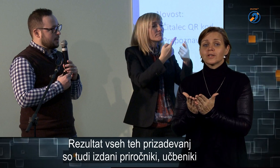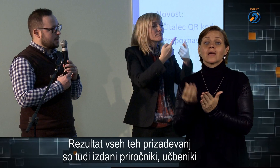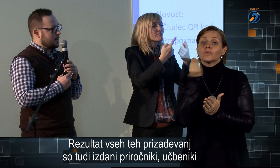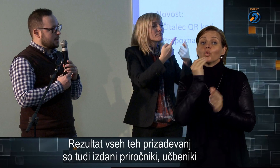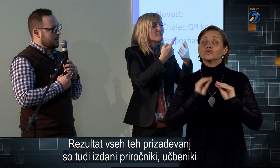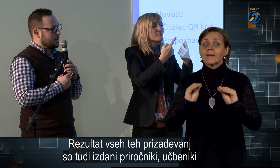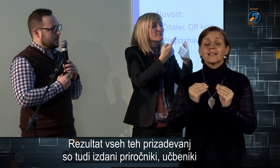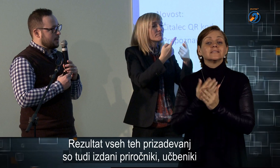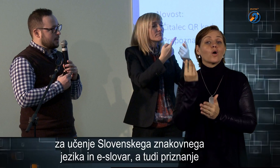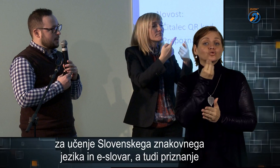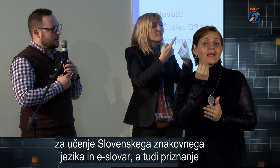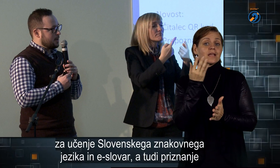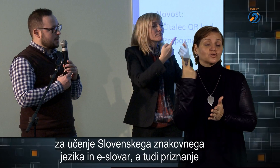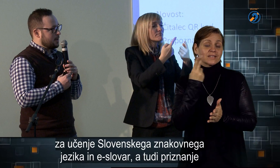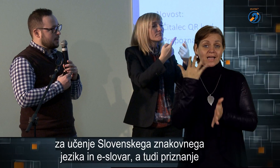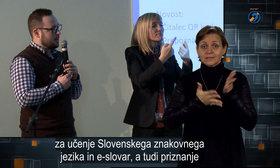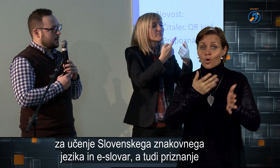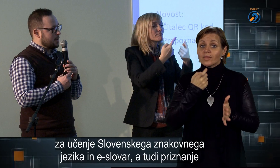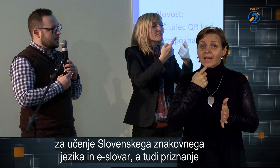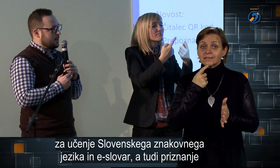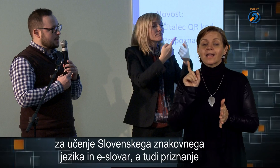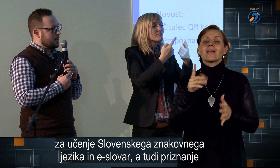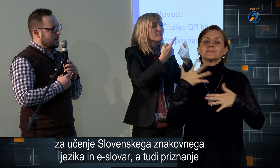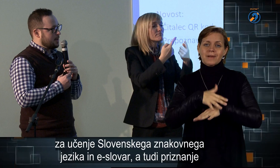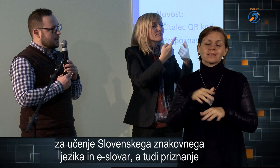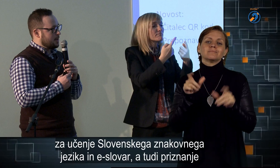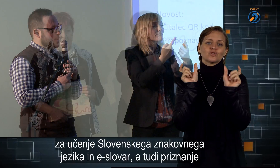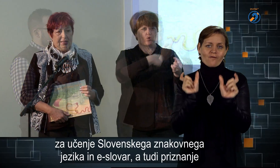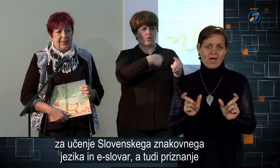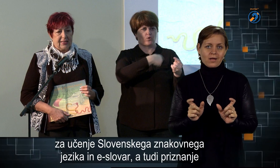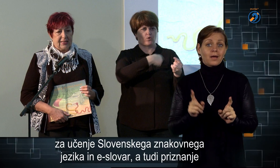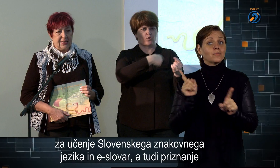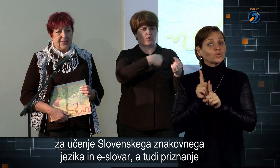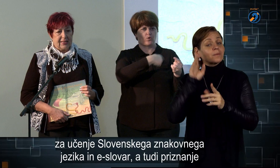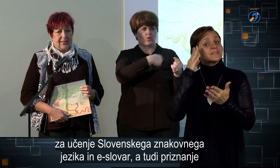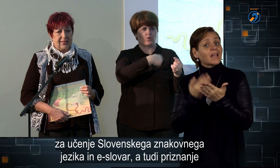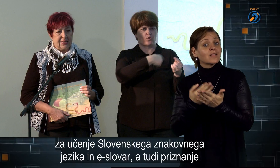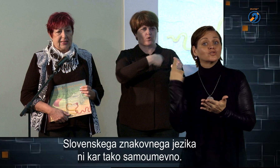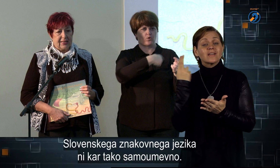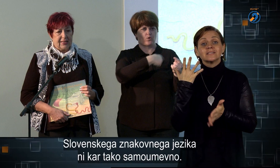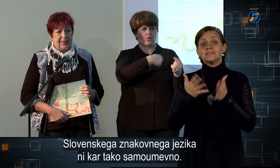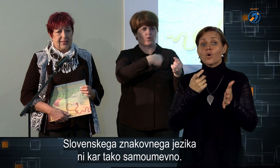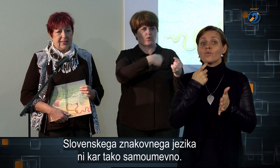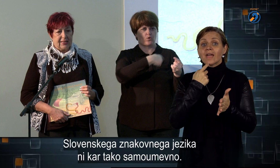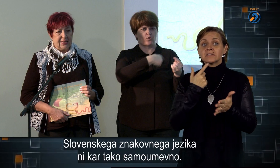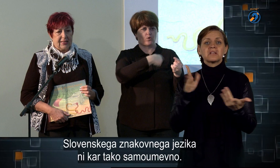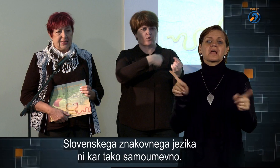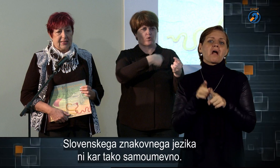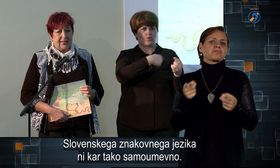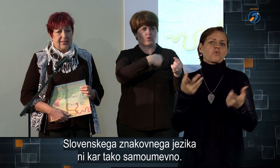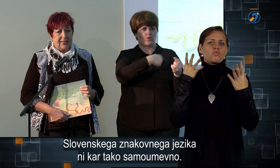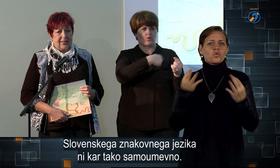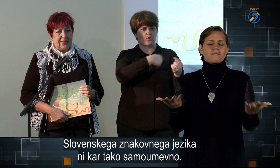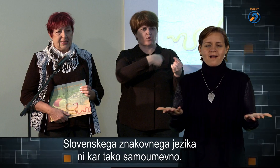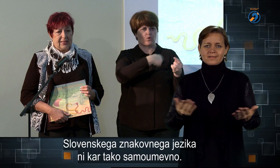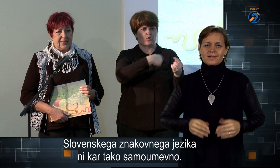in učbeniki za učenje slovenskega znakovnega jezika ter e-slovar, a tudi priznanje slovenskega znakovnega jezika